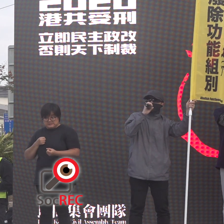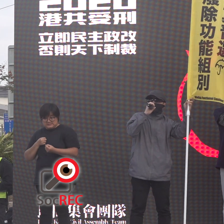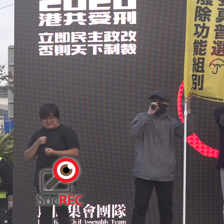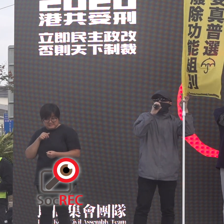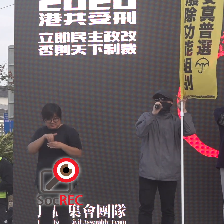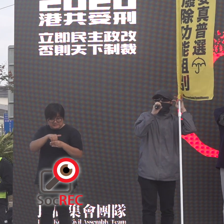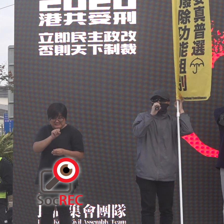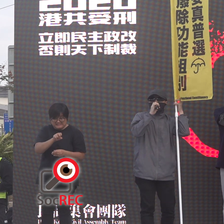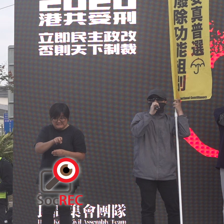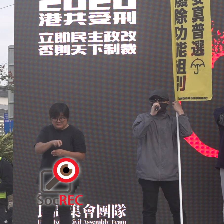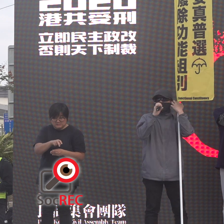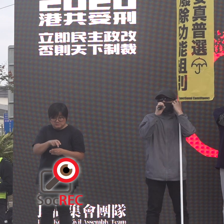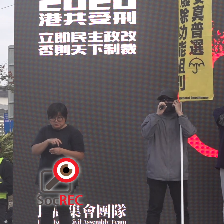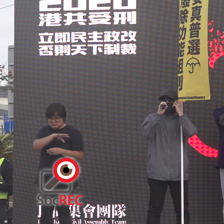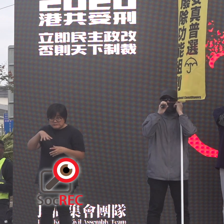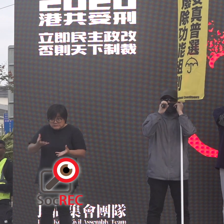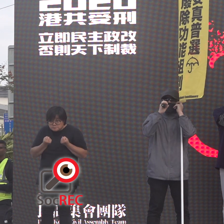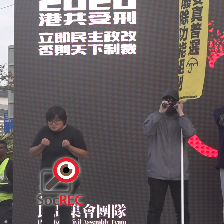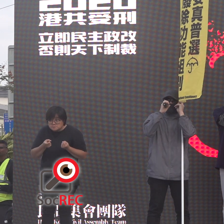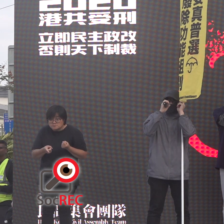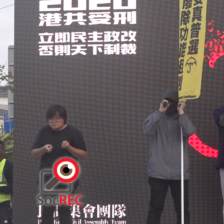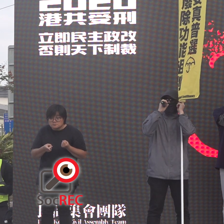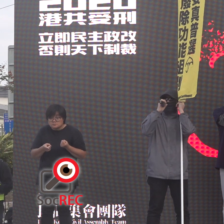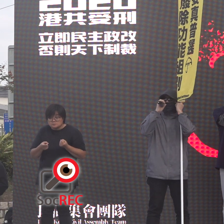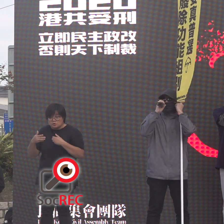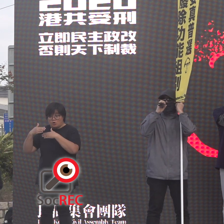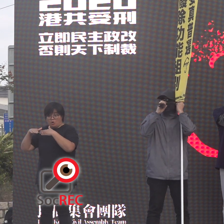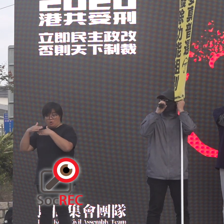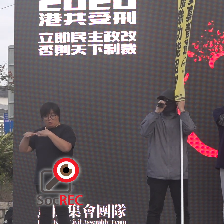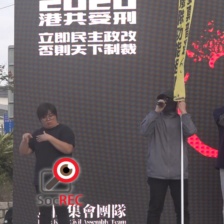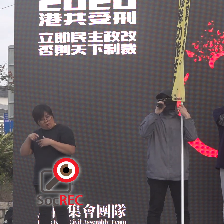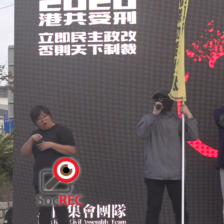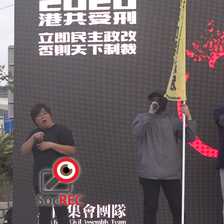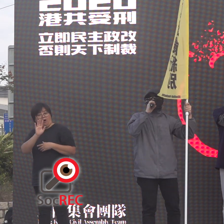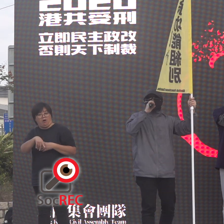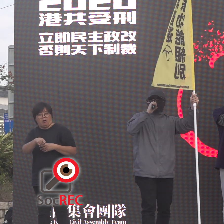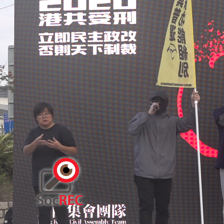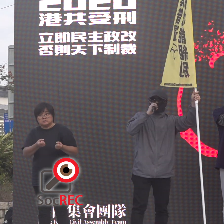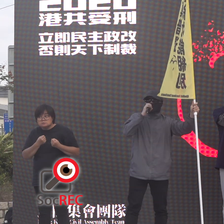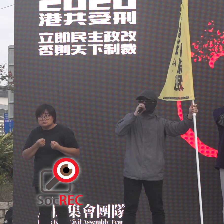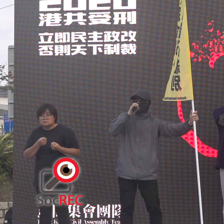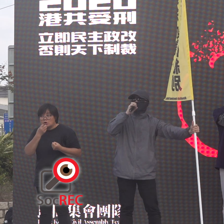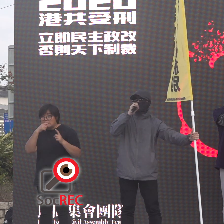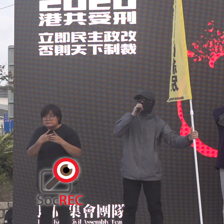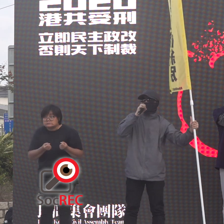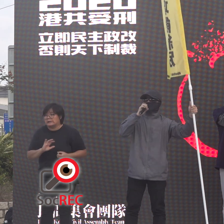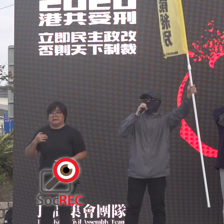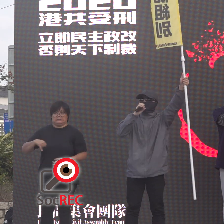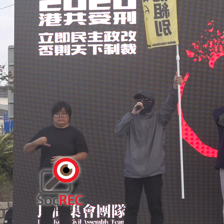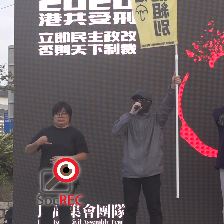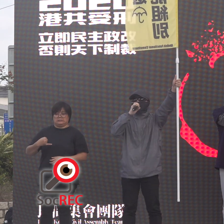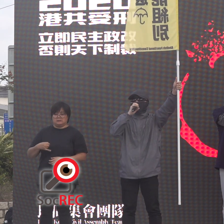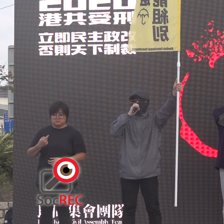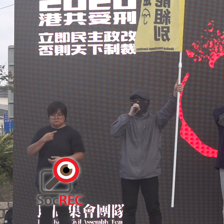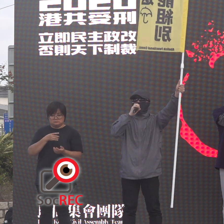訴外國聽，我們肯定緊功能組別這個角色，我們是要爭取是什麼？